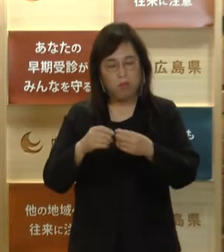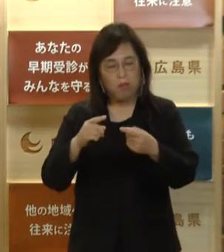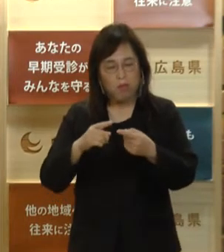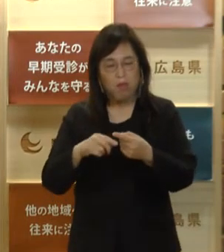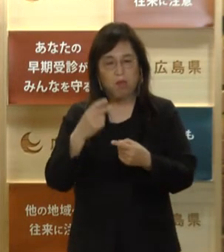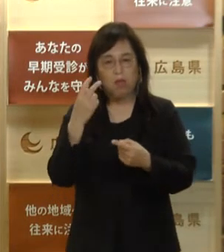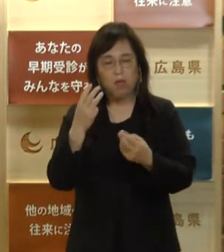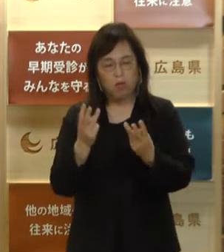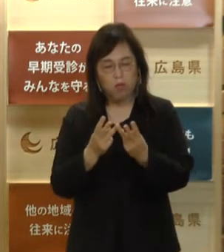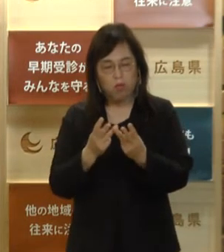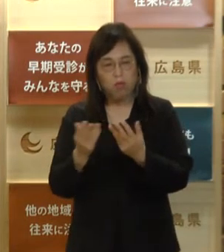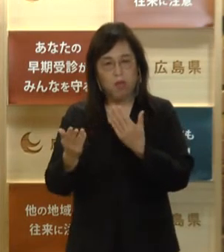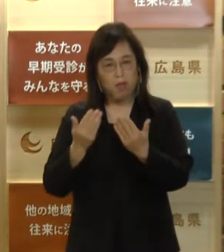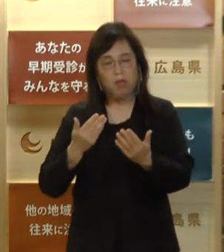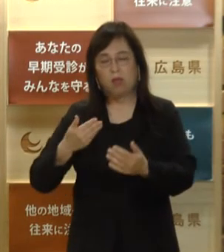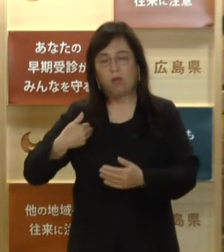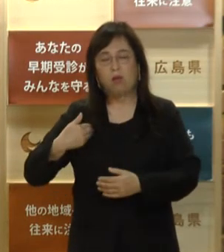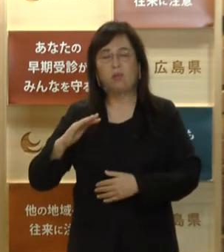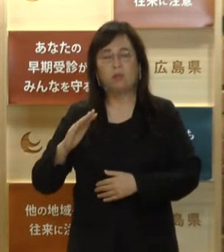ところがあるんですけども、こう、